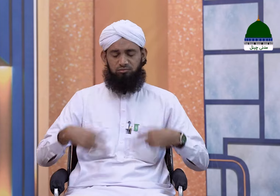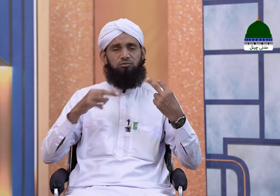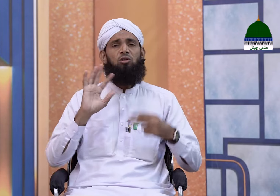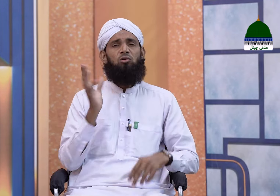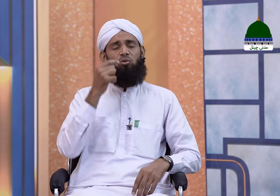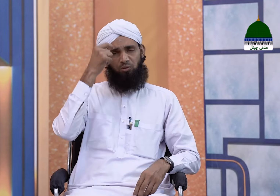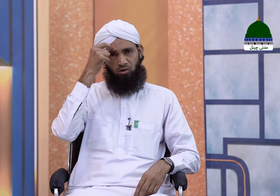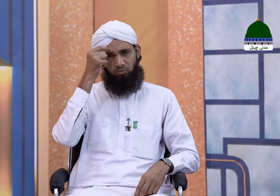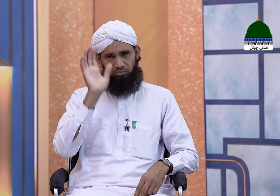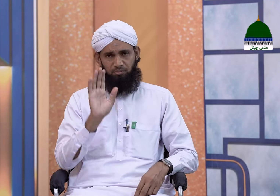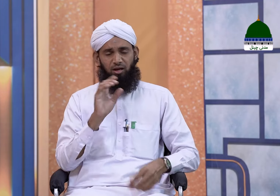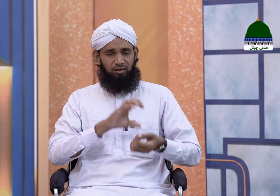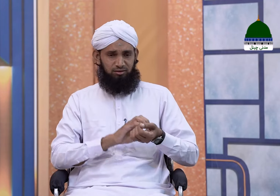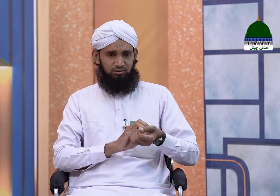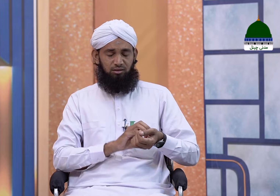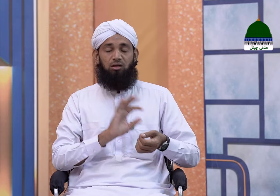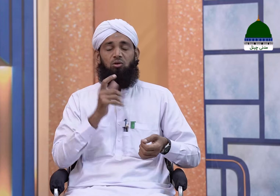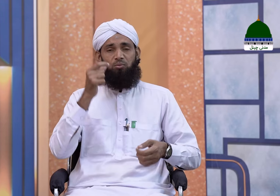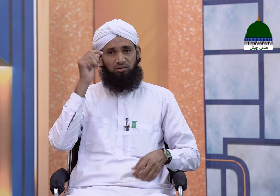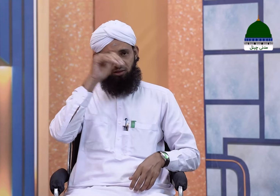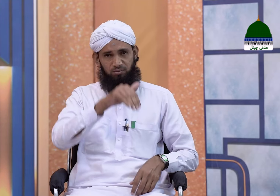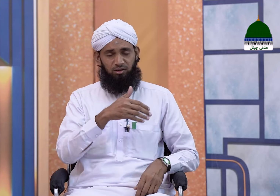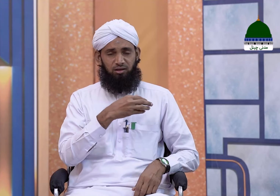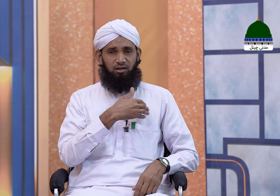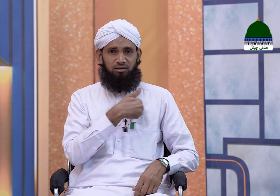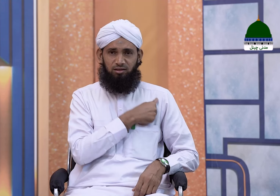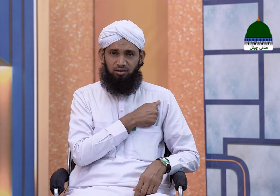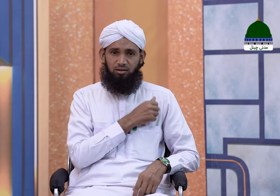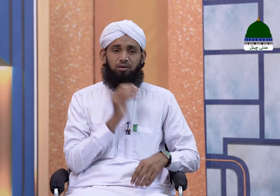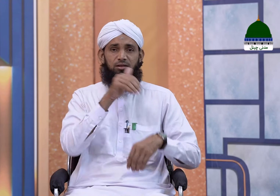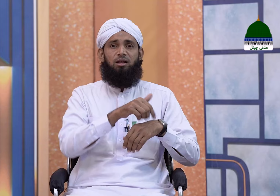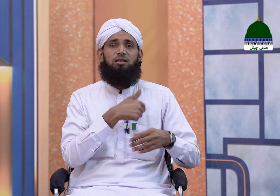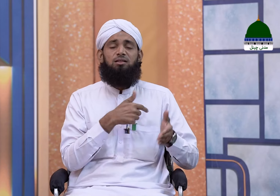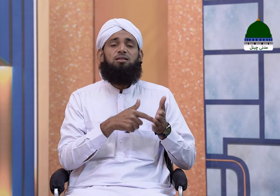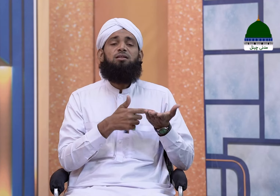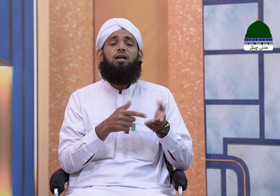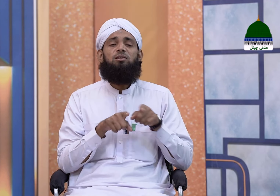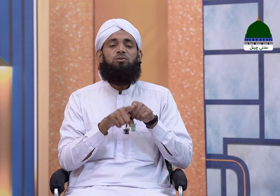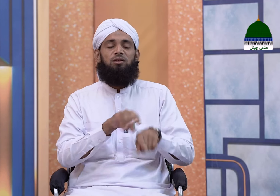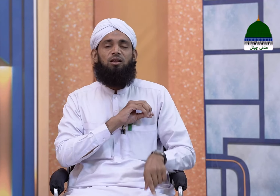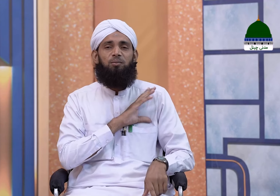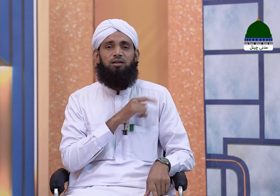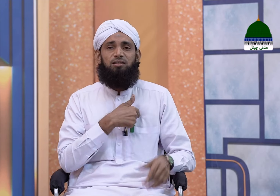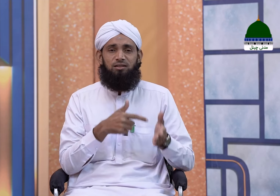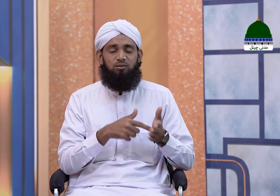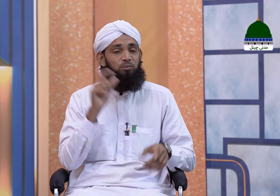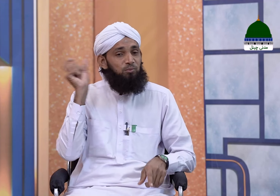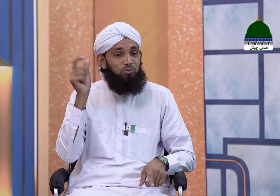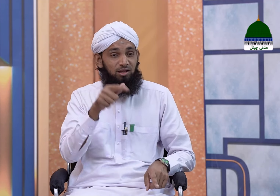میں گئے ہیں، تعزیت کرنے کے لیے گئے، تو ہماری نیت کیا تھی؟ سنت پہ عمل کرنے کی تھی، مسلمان بھائی کا دل خوش کرنے کے لیے